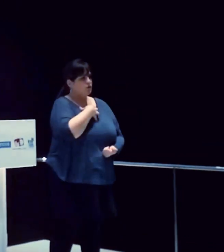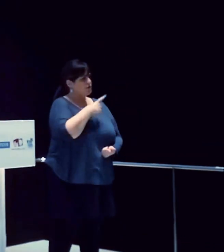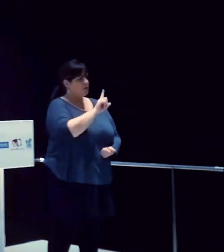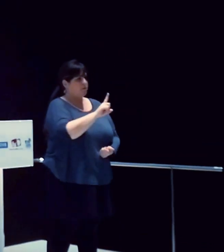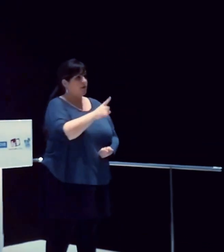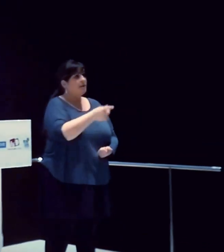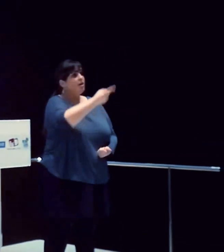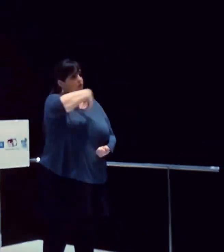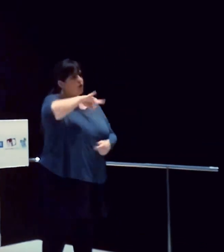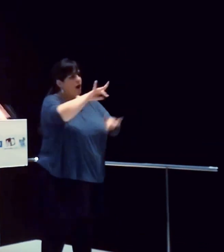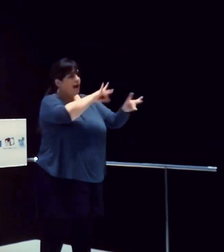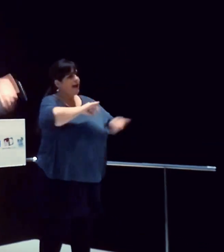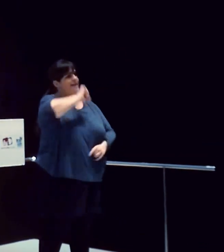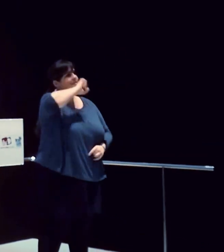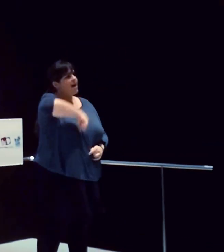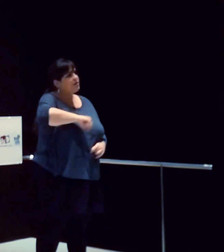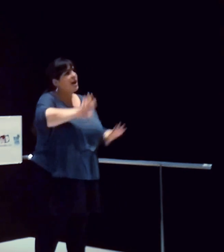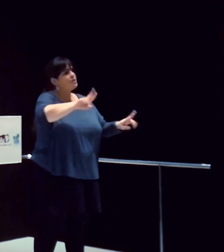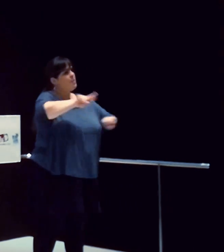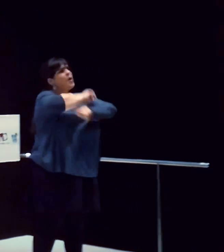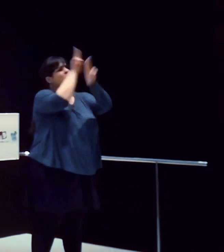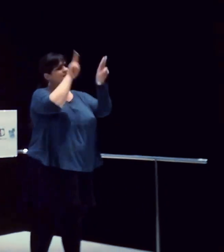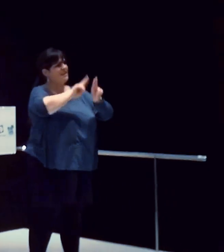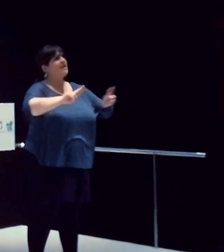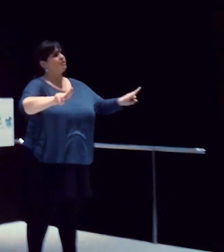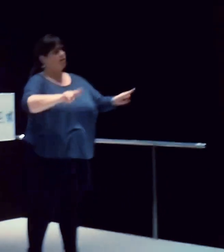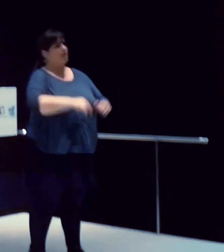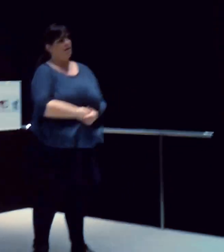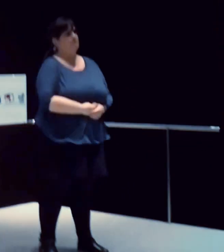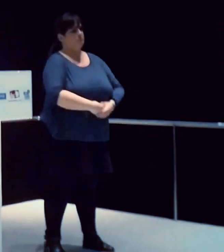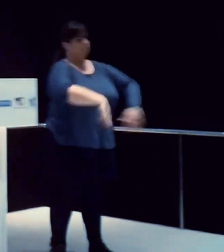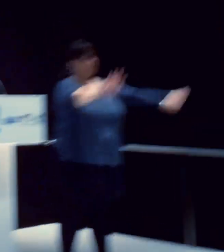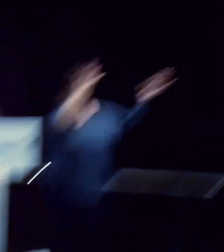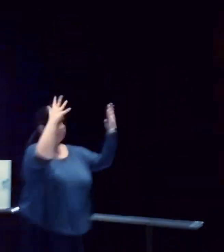nacionalismo internacionalista, ¿verdad?